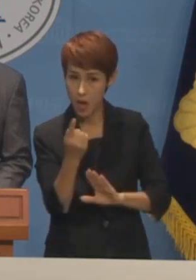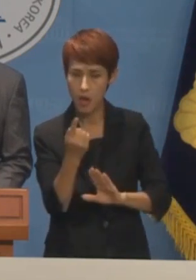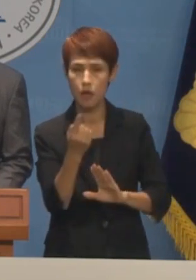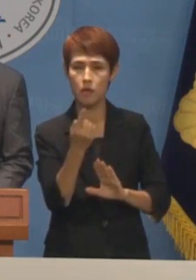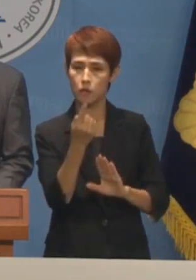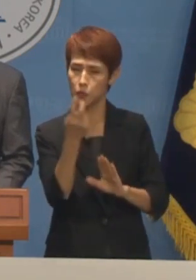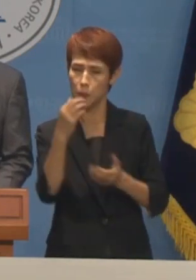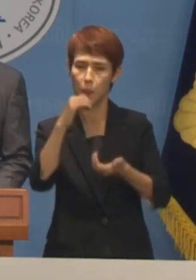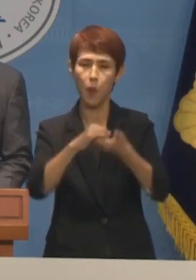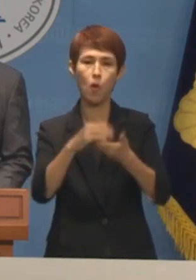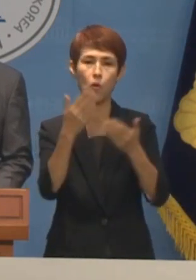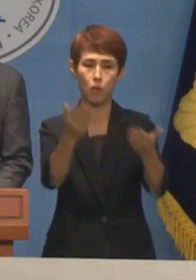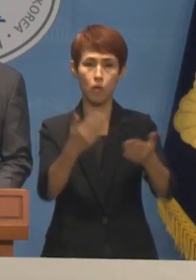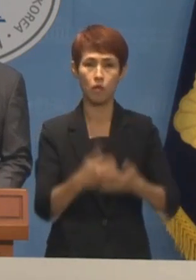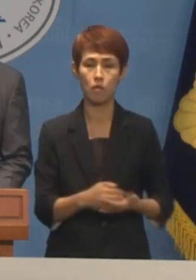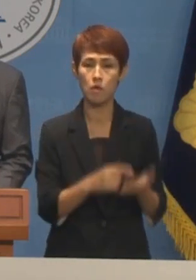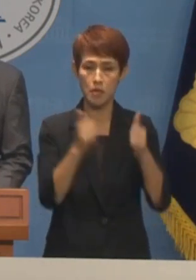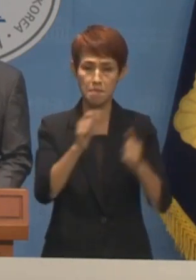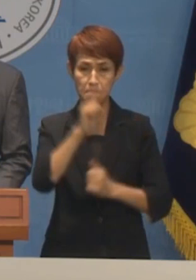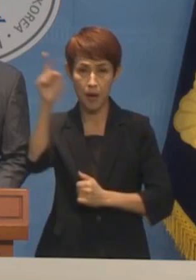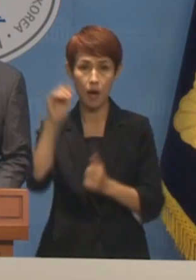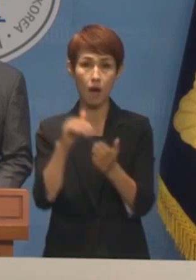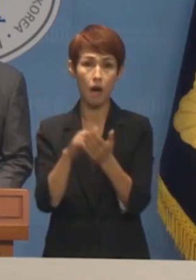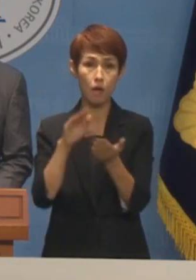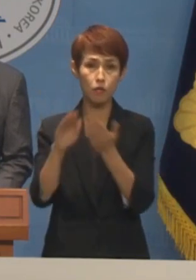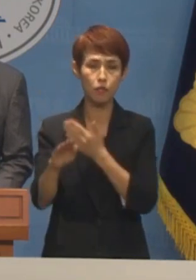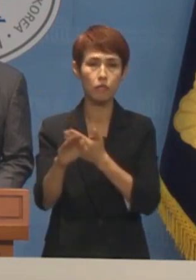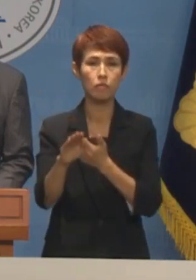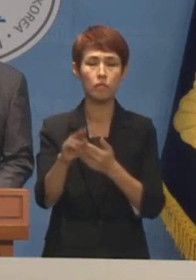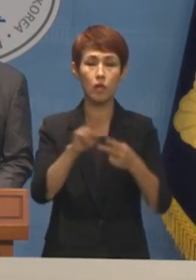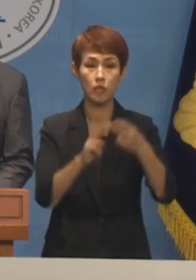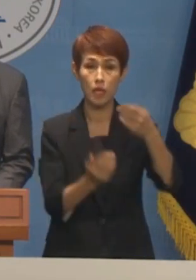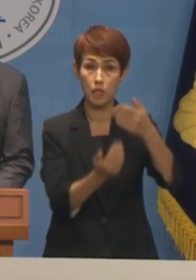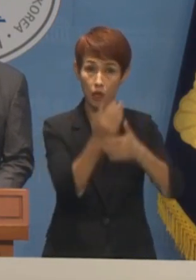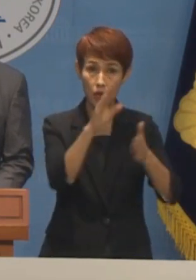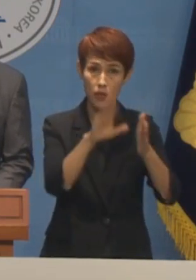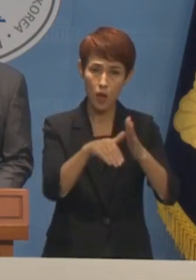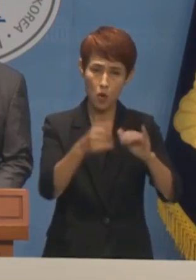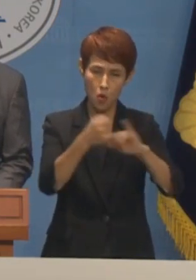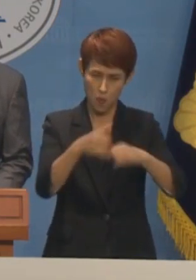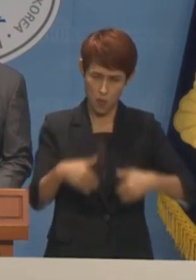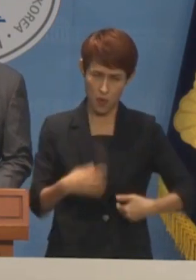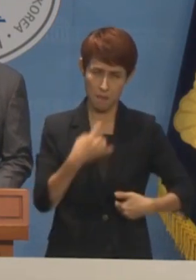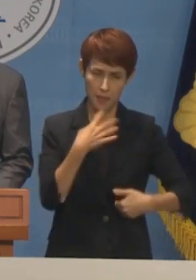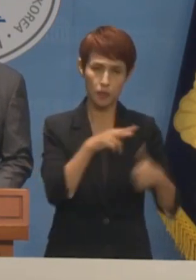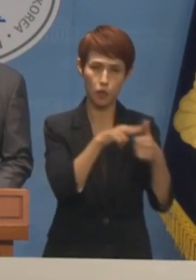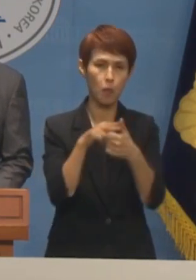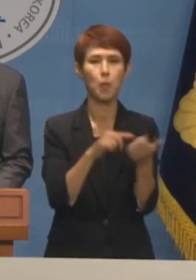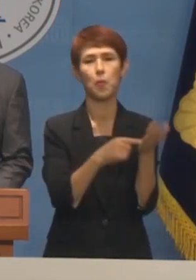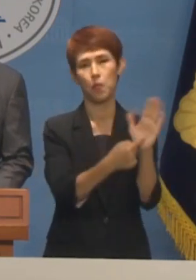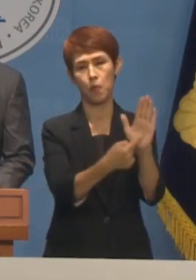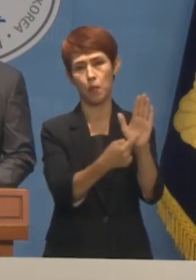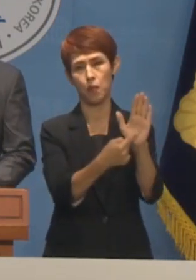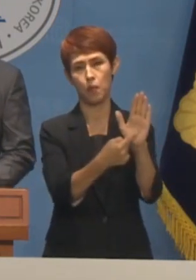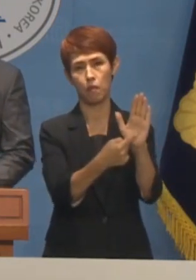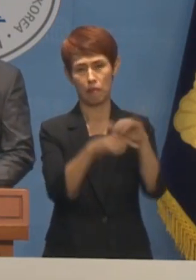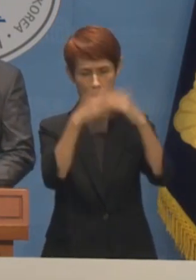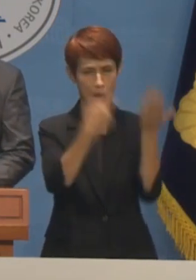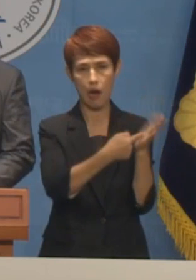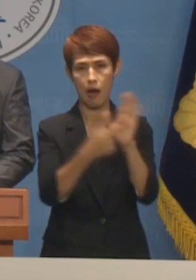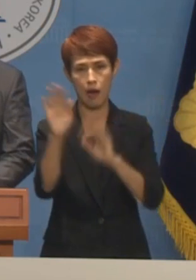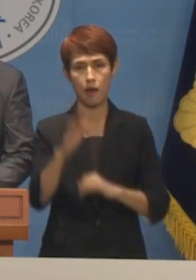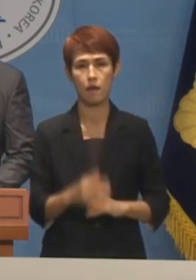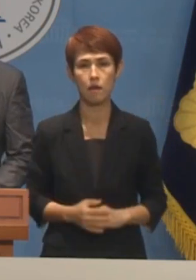한정하는 한편 공소 제기 후 형사사건의 경우에도 필요 최소한의 정보만을 공개토록 했습니다.